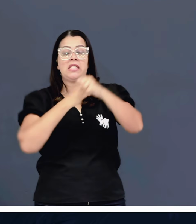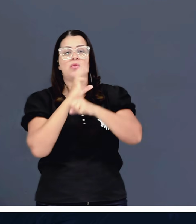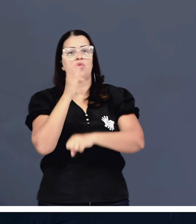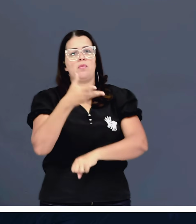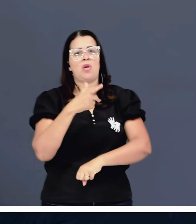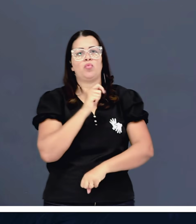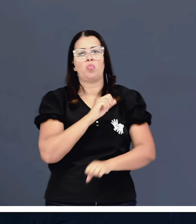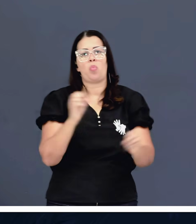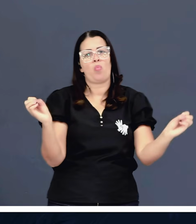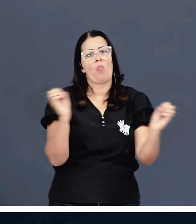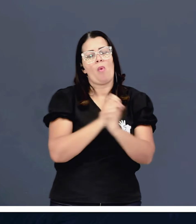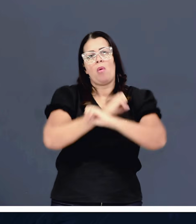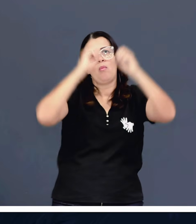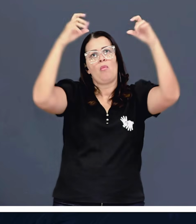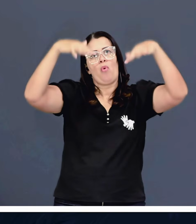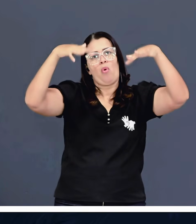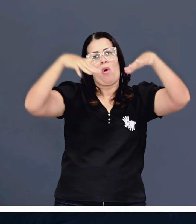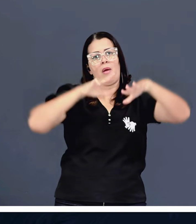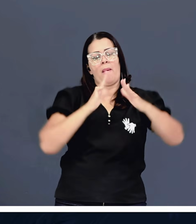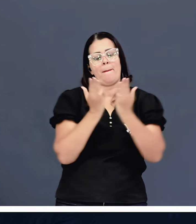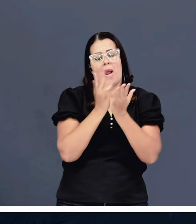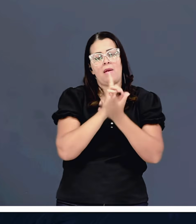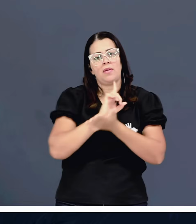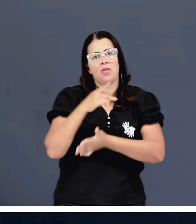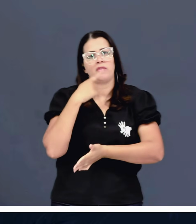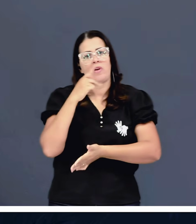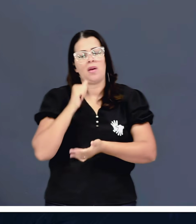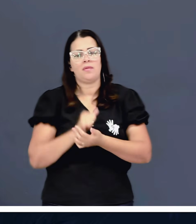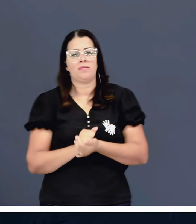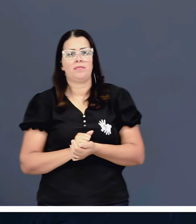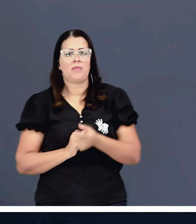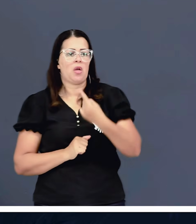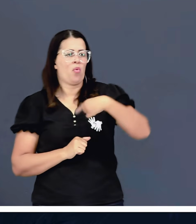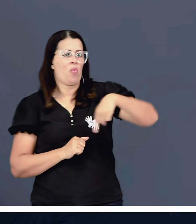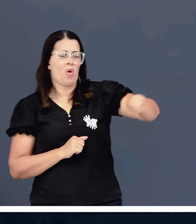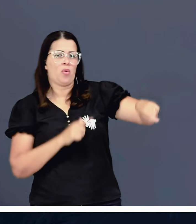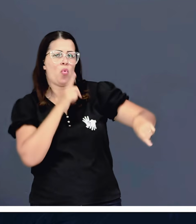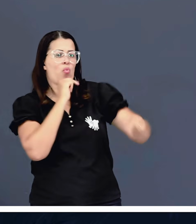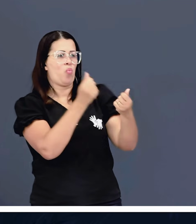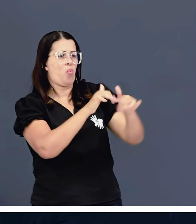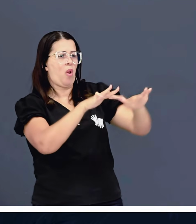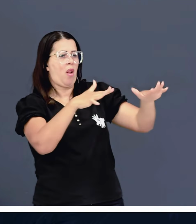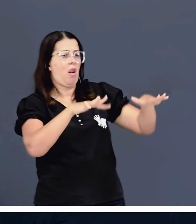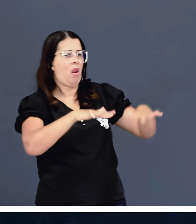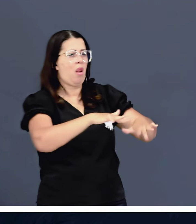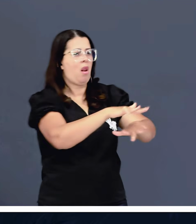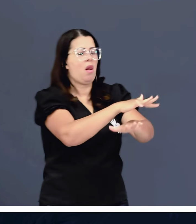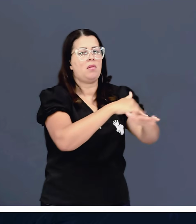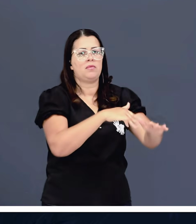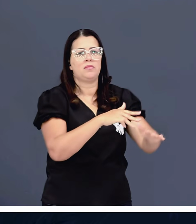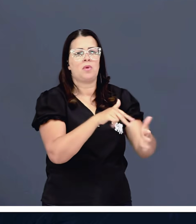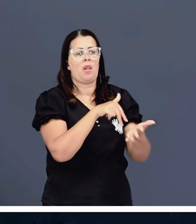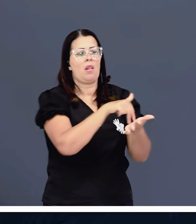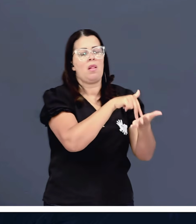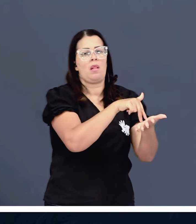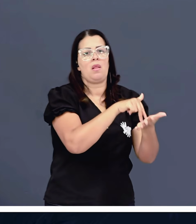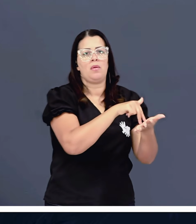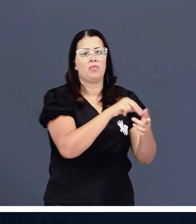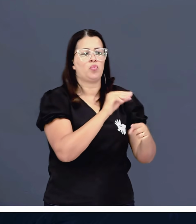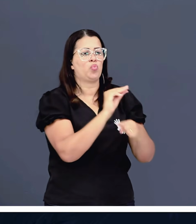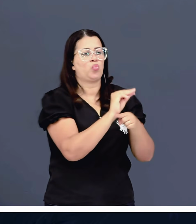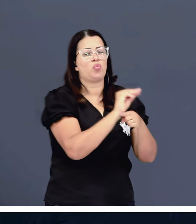choveu. Você conhece a história, a palavra diz que Deus o manda para o riacho de Querite, lá ele fica um tempo sendo sustentado